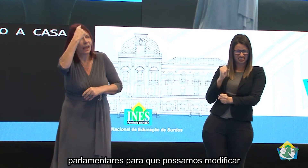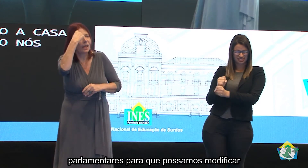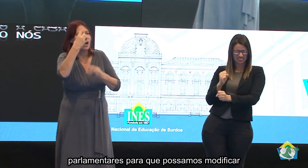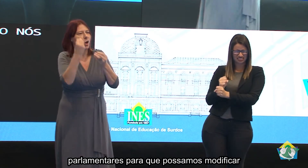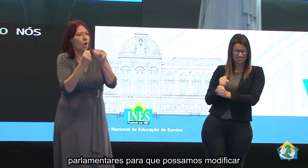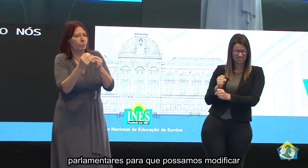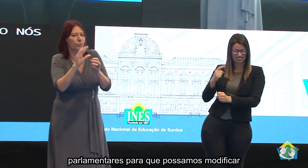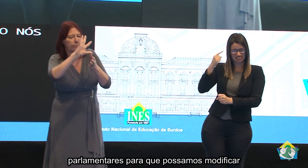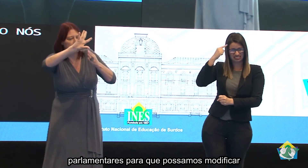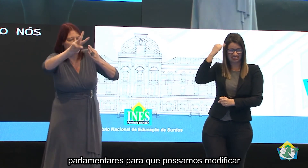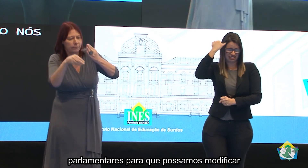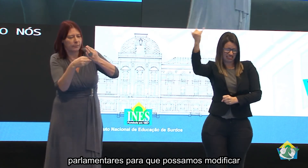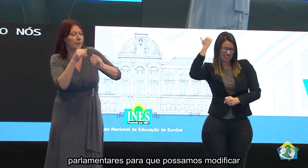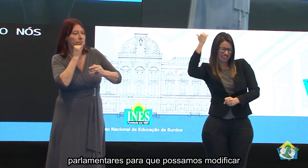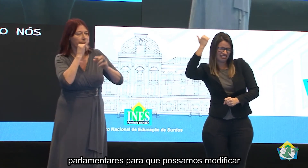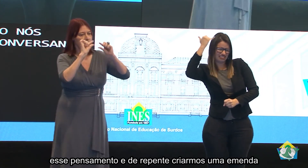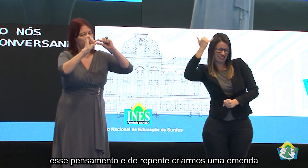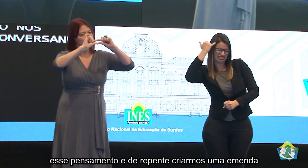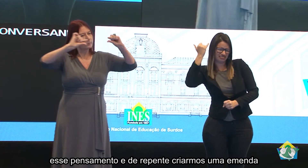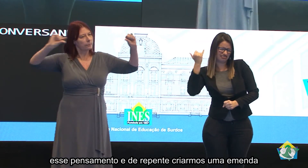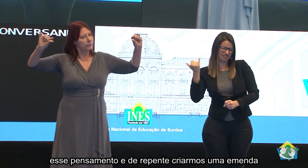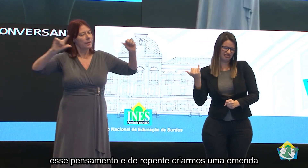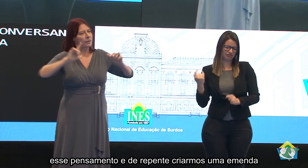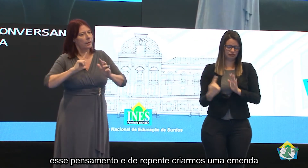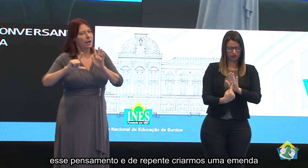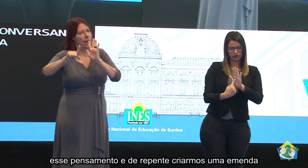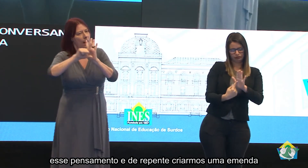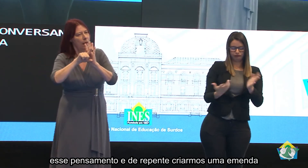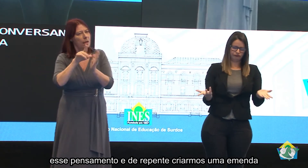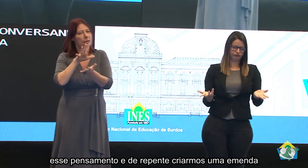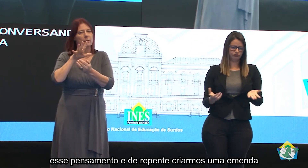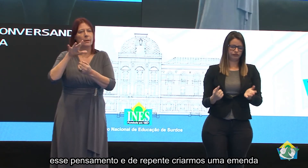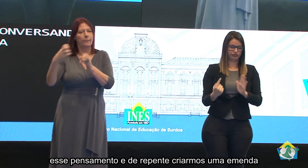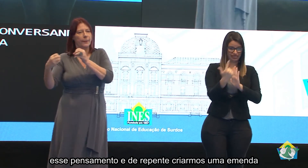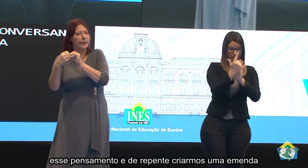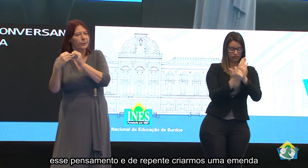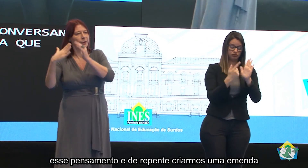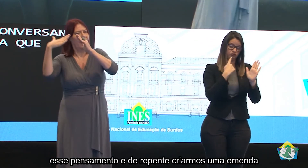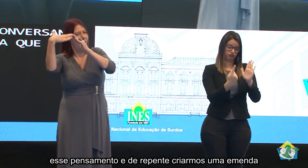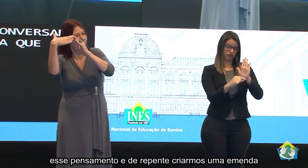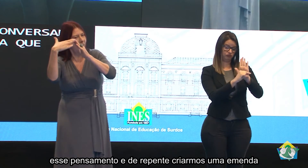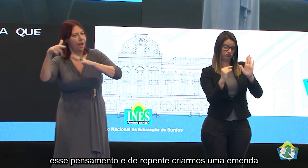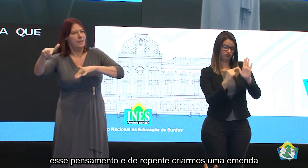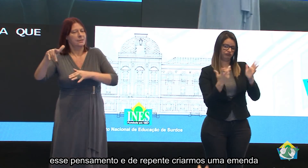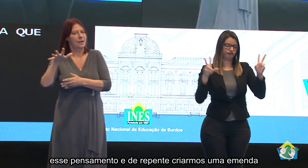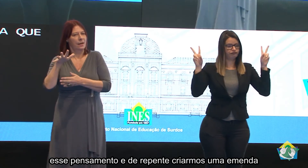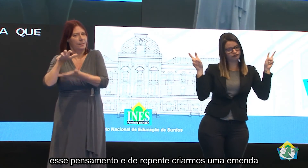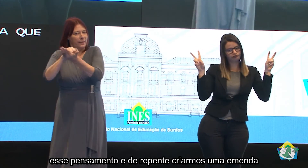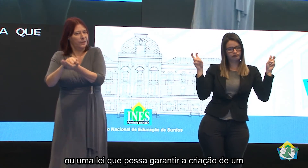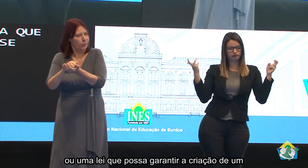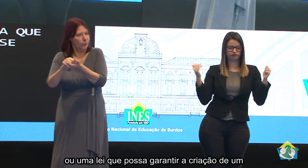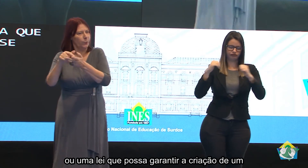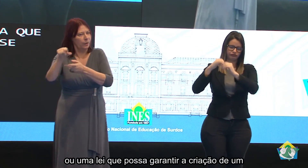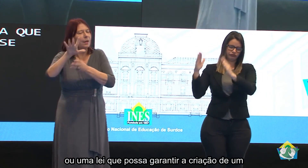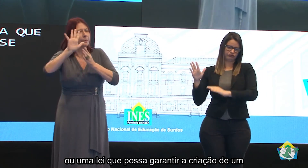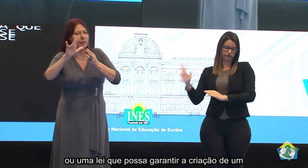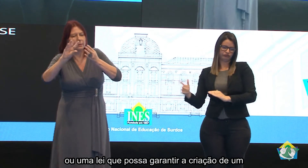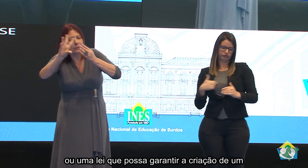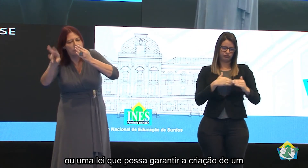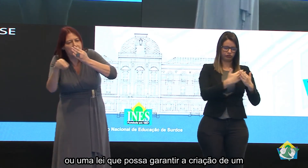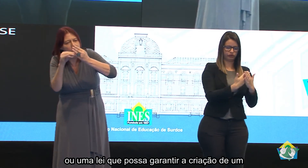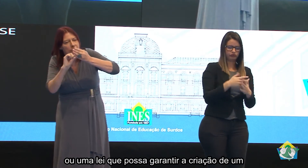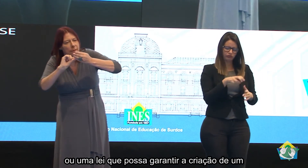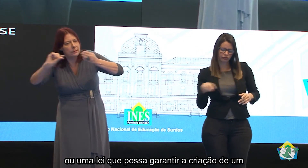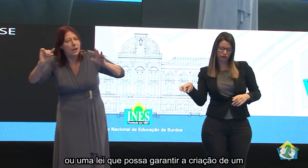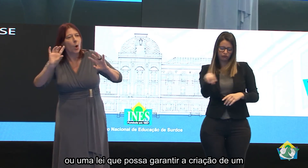parlamentares para que possamos modificar esse pensamento e, de repente, criarmos uma emenda ou uma lei que